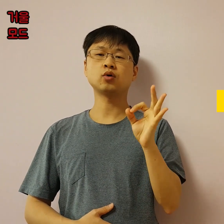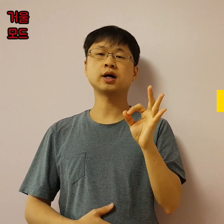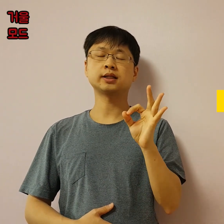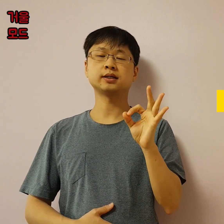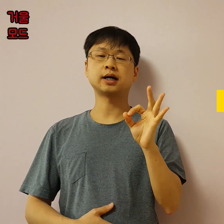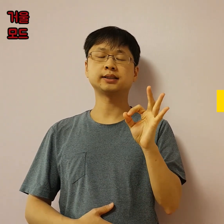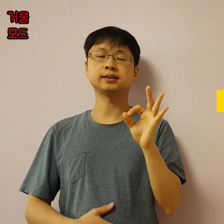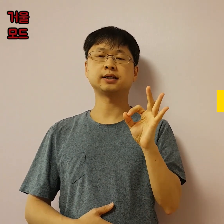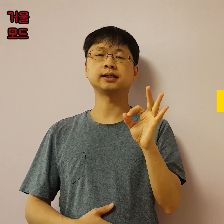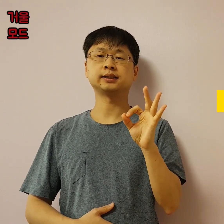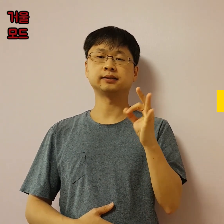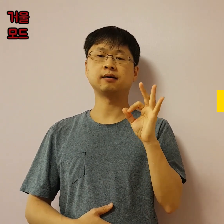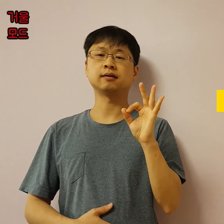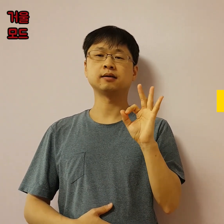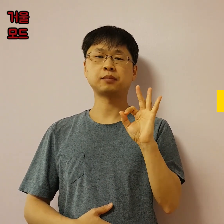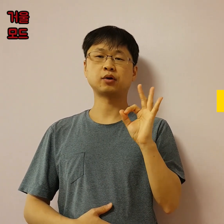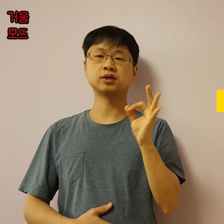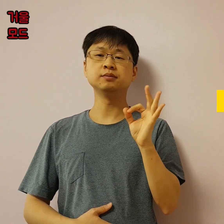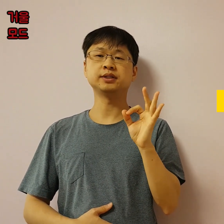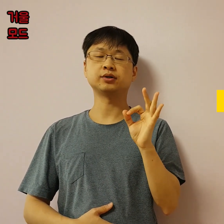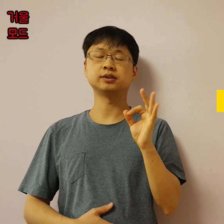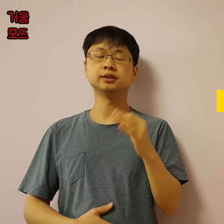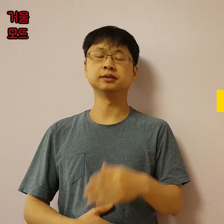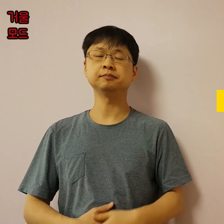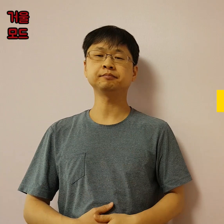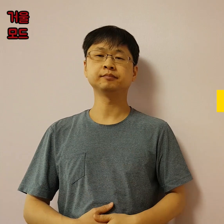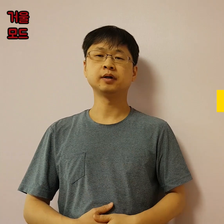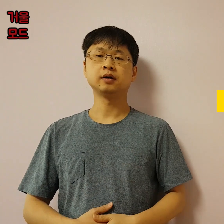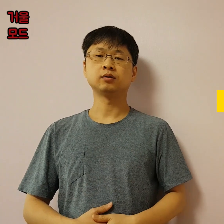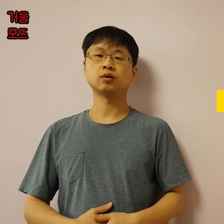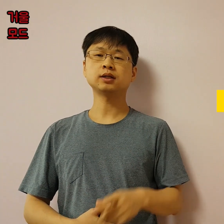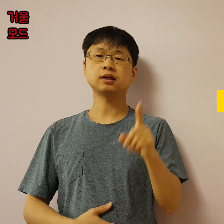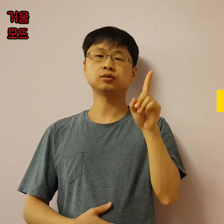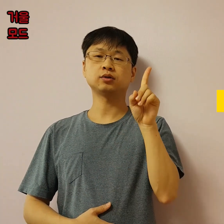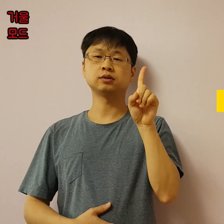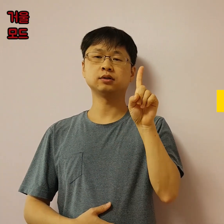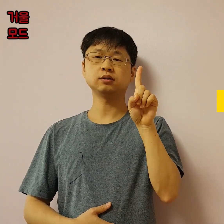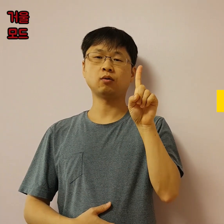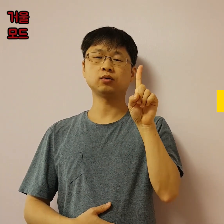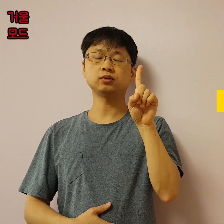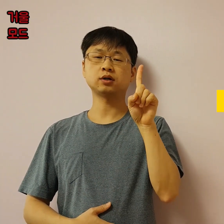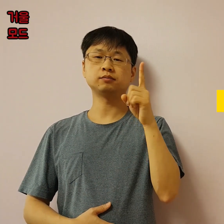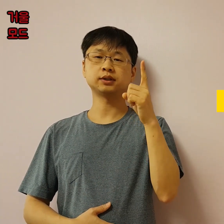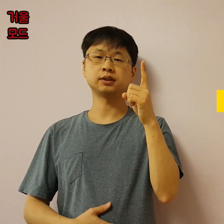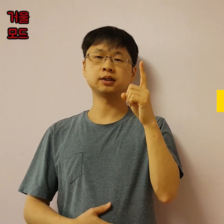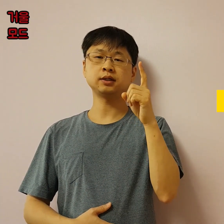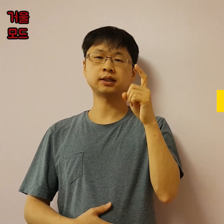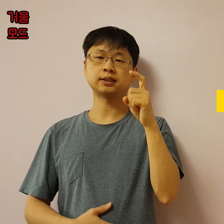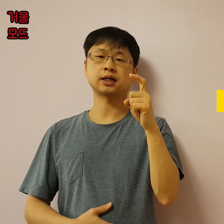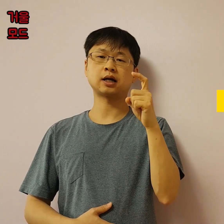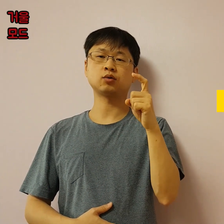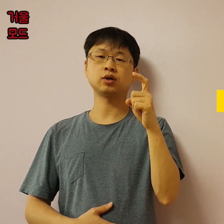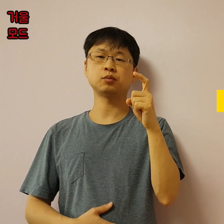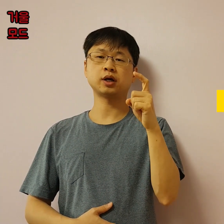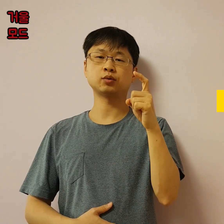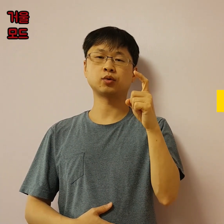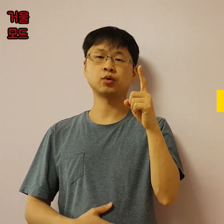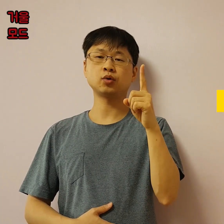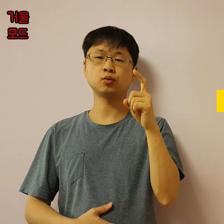돈과 같은 가치를 가지는 것, 바로 금이죠. 금. 노랗다는 수어는 오른손 검지를 살짝 갈고리 모양으로